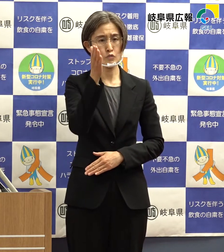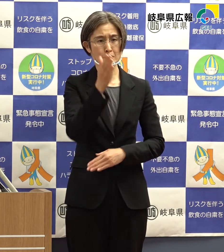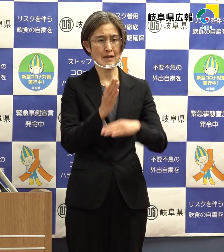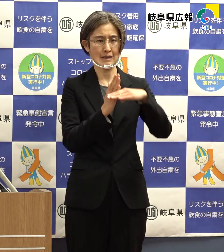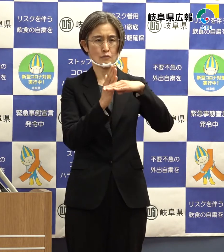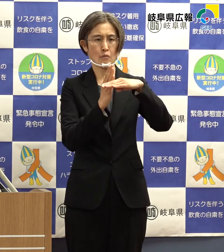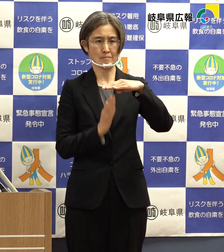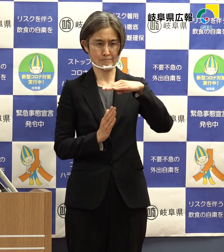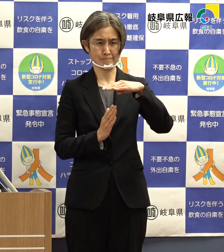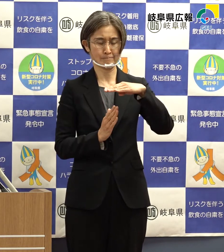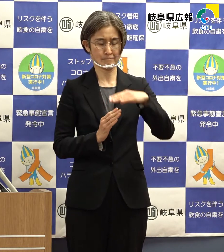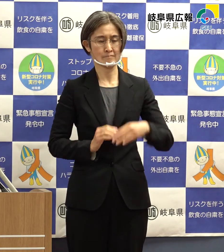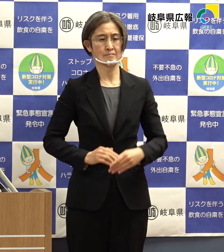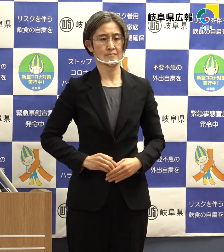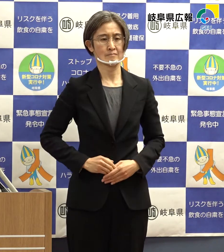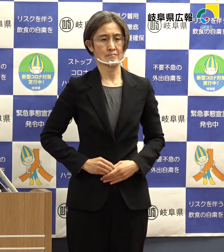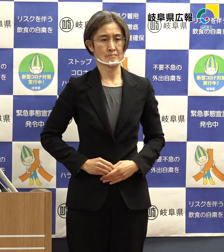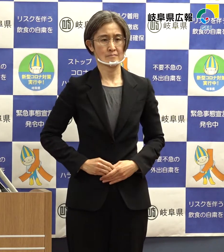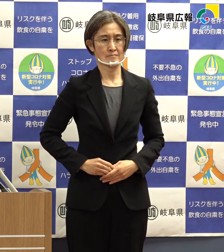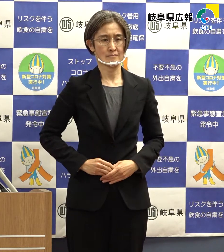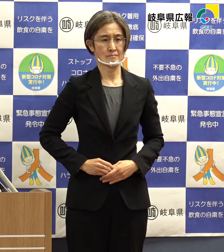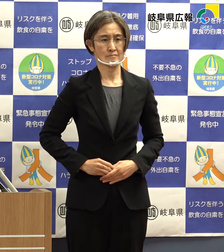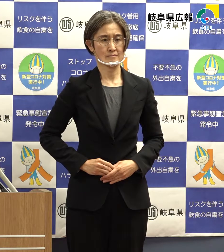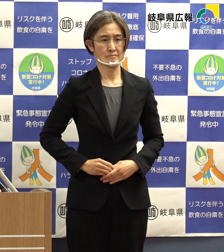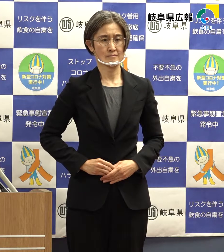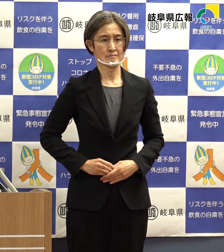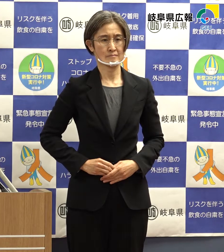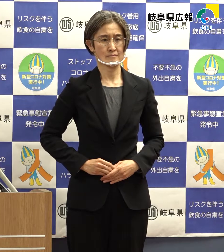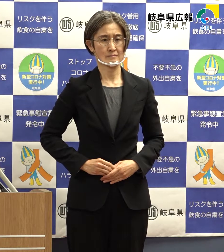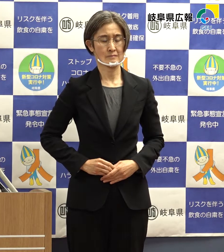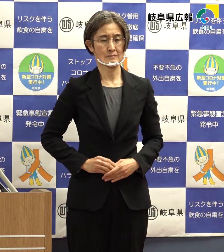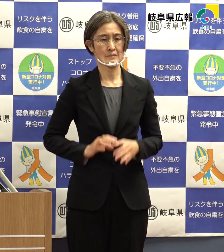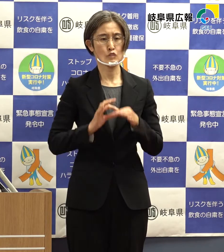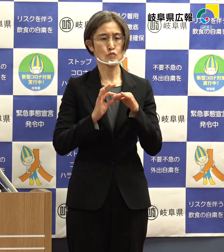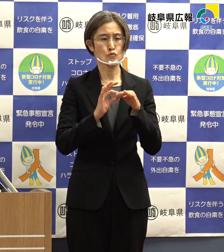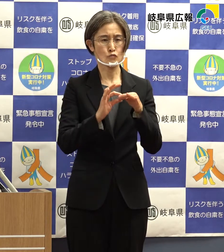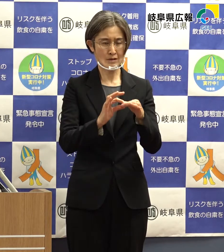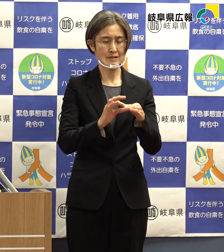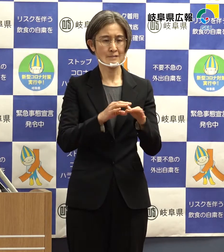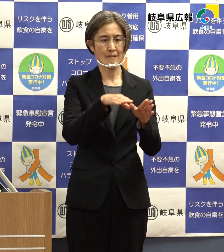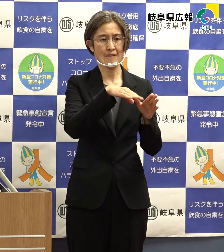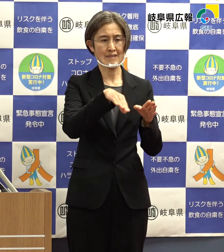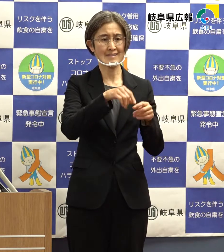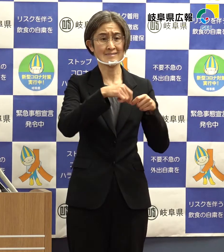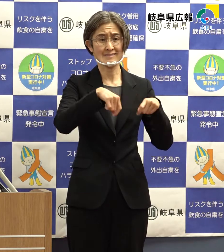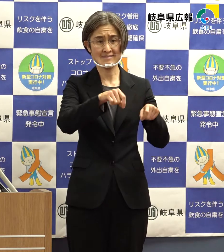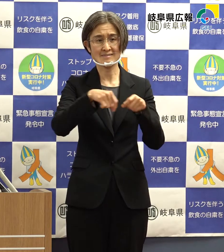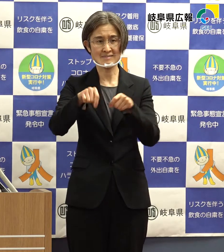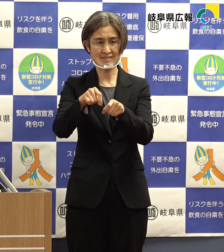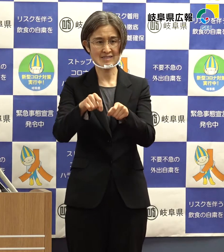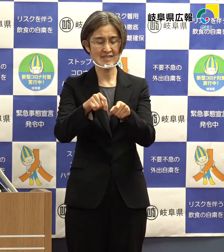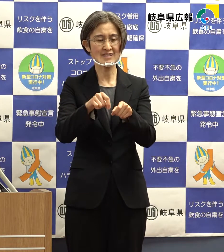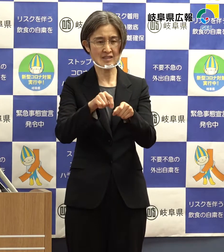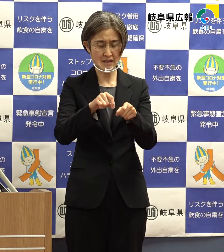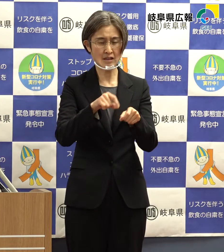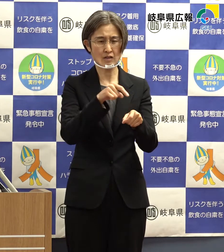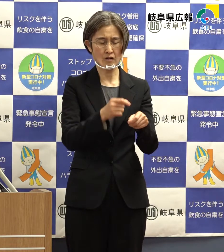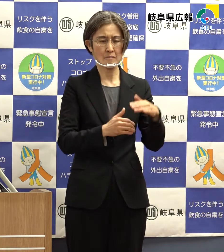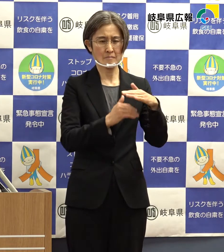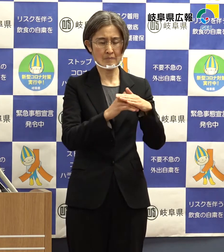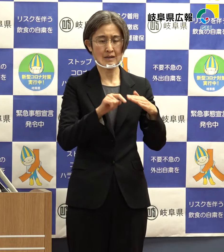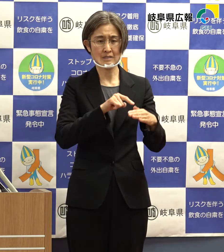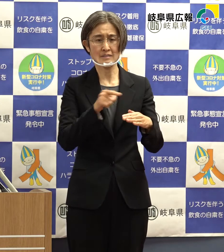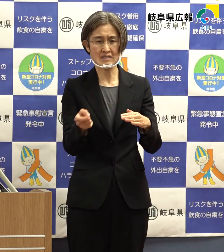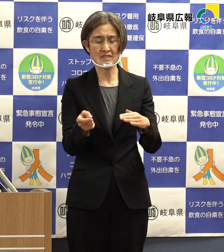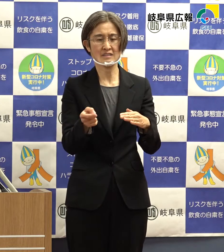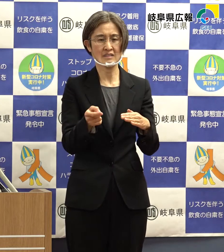ているという状況であります。引き続き県域を超えた受け入れ促進等によって自宅療養者ゼロを堅持